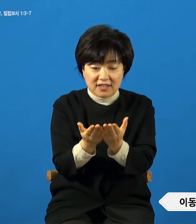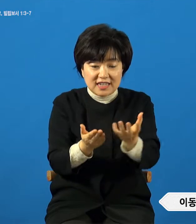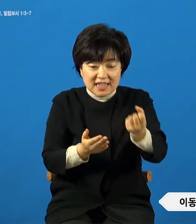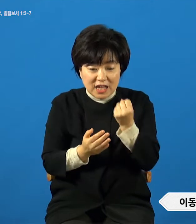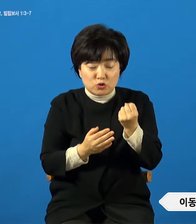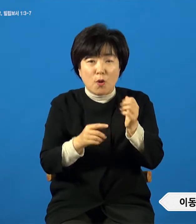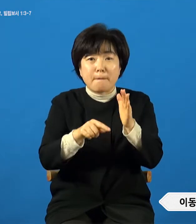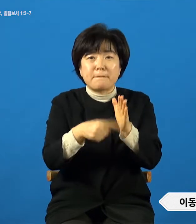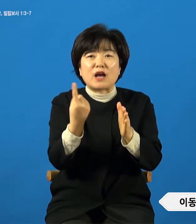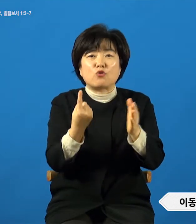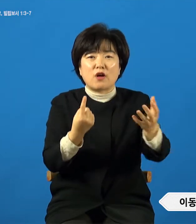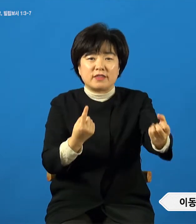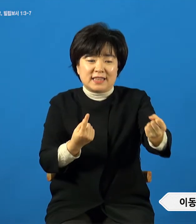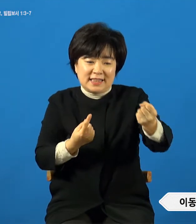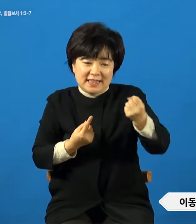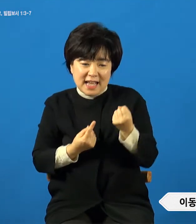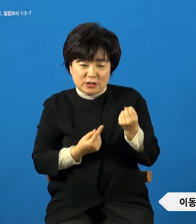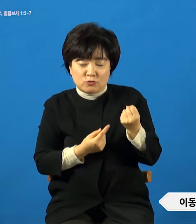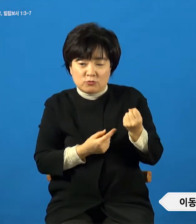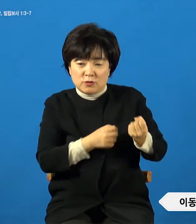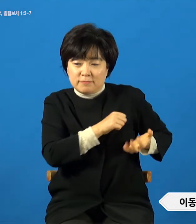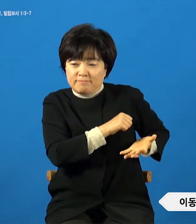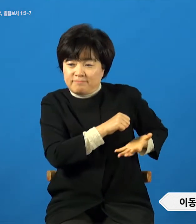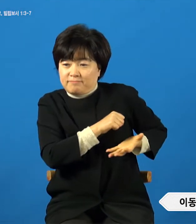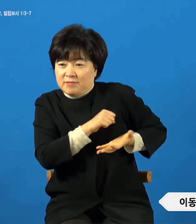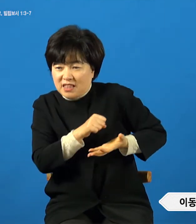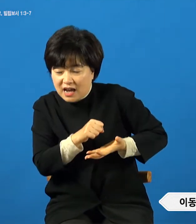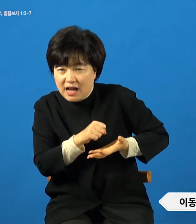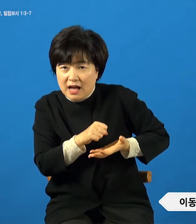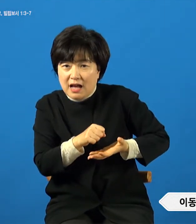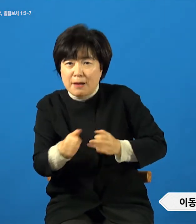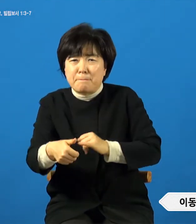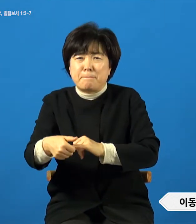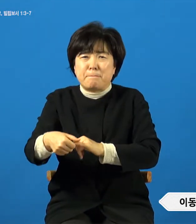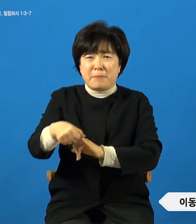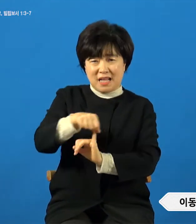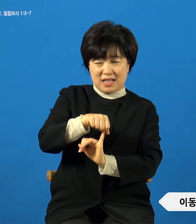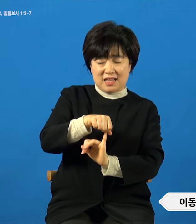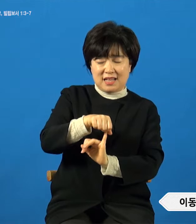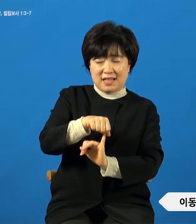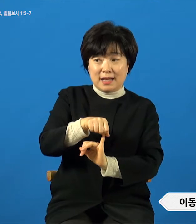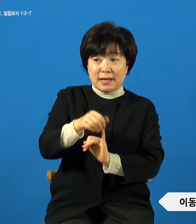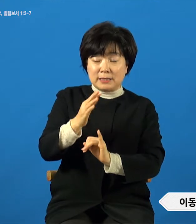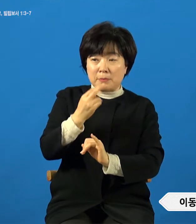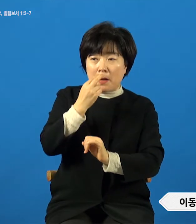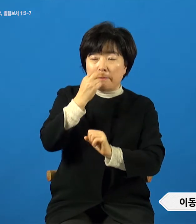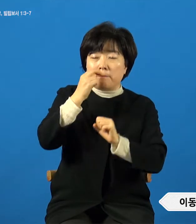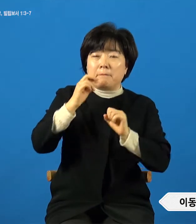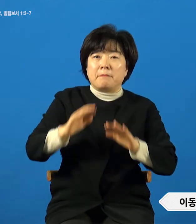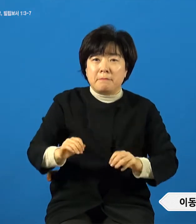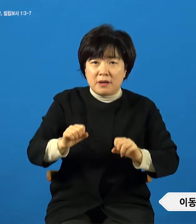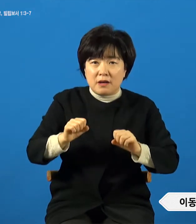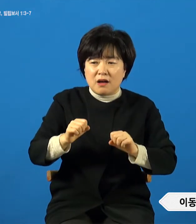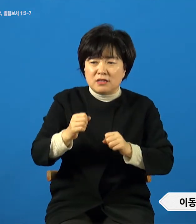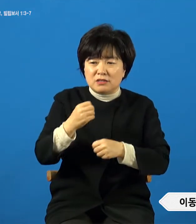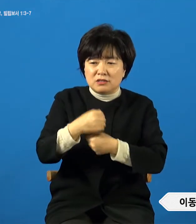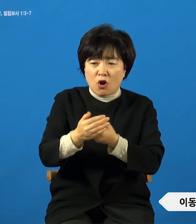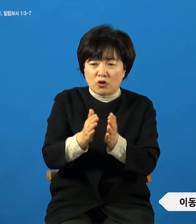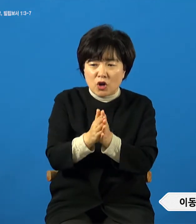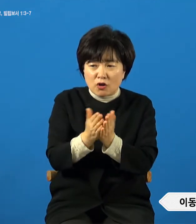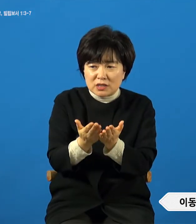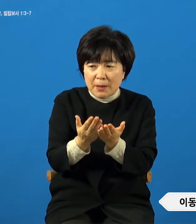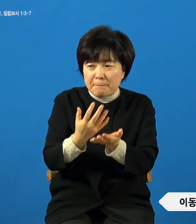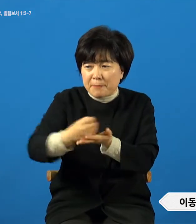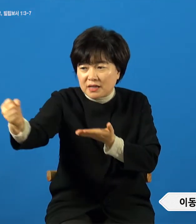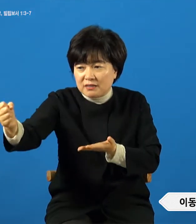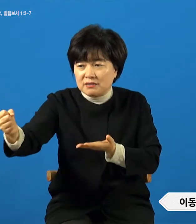갖고 입국하다가 관원에게 발각이 됩니다. 하지만 구사일생으로 성경을 빼앗겼지만